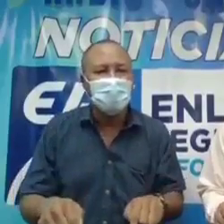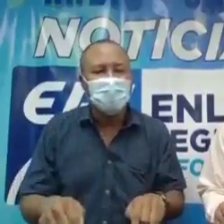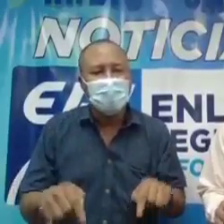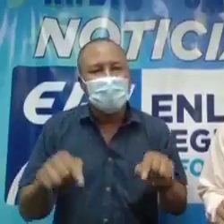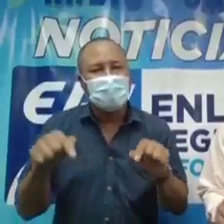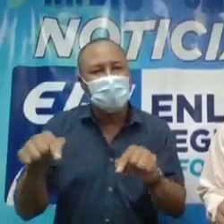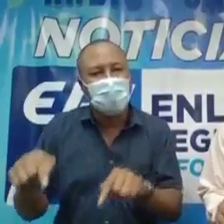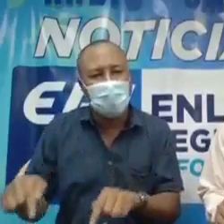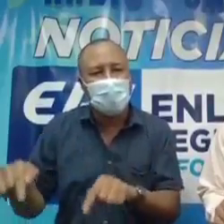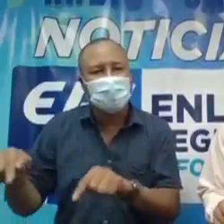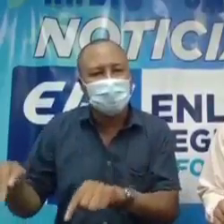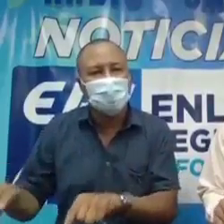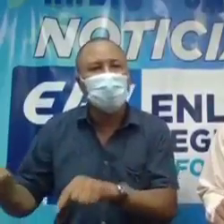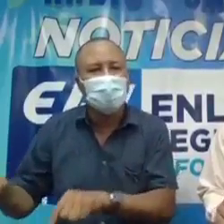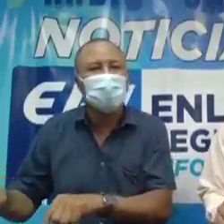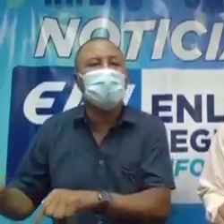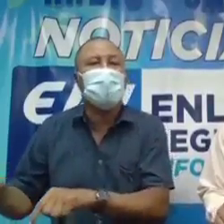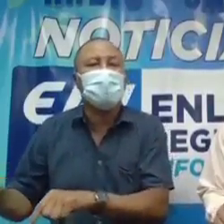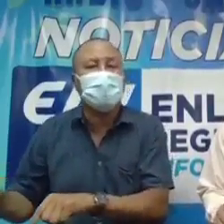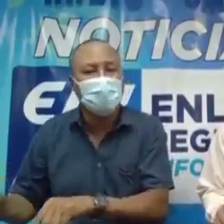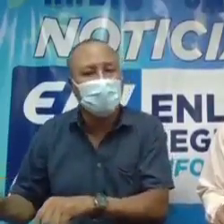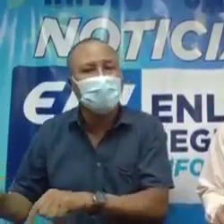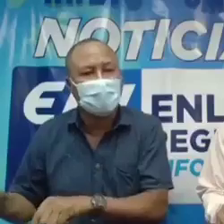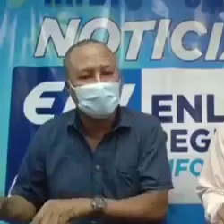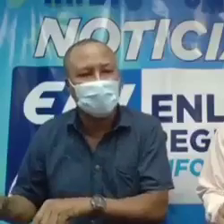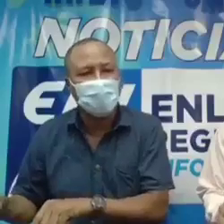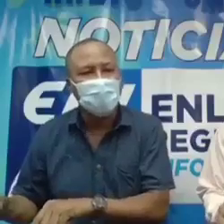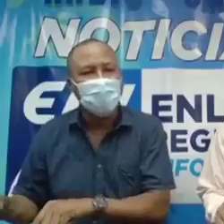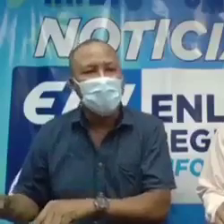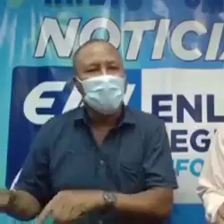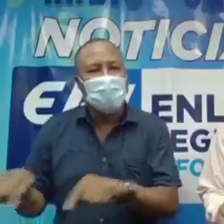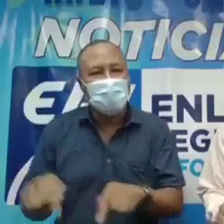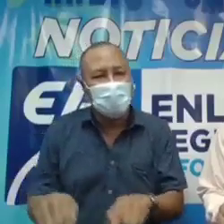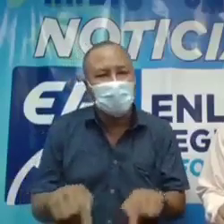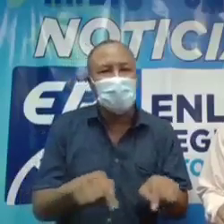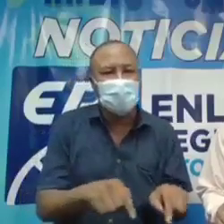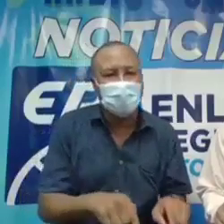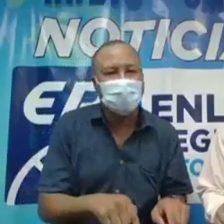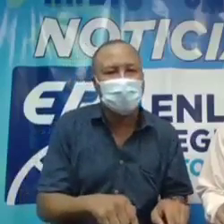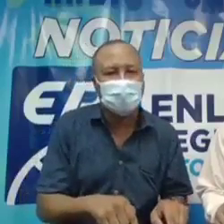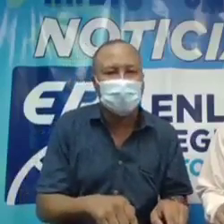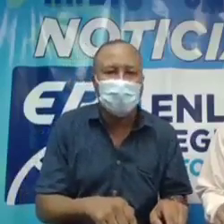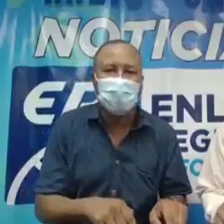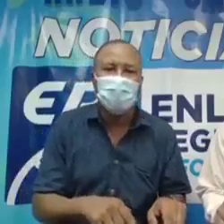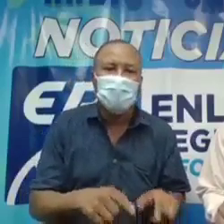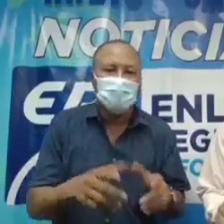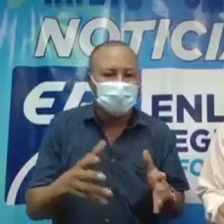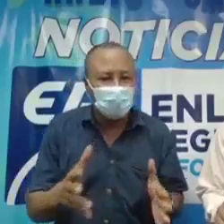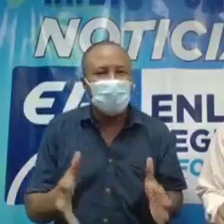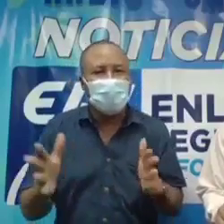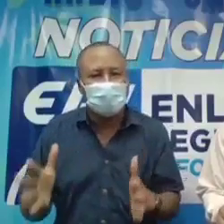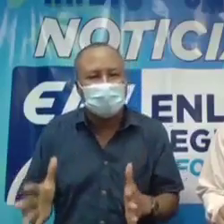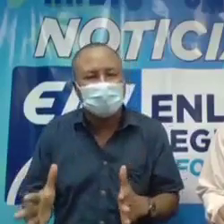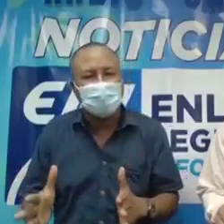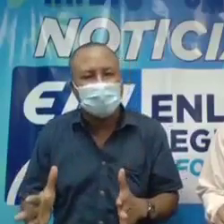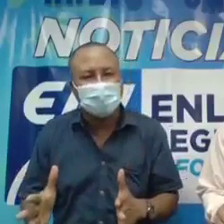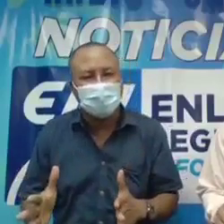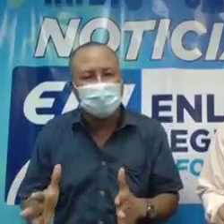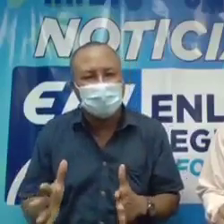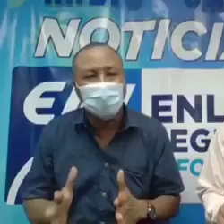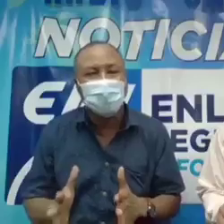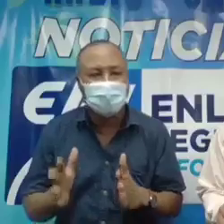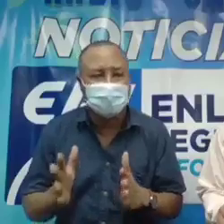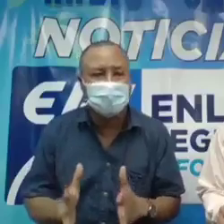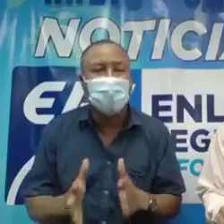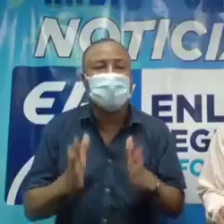Esmeralda, el que fue asesor jurídico del anterior alcalde y luego delegado de Contraloría, todas